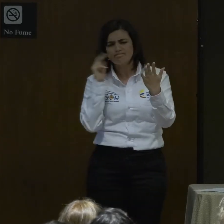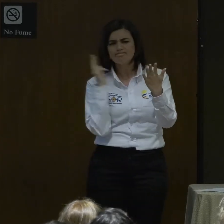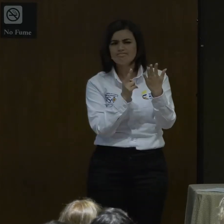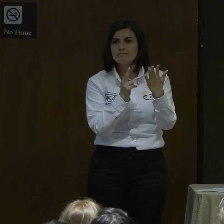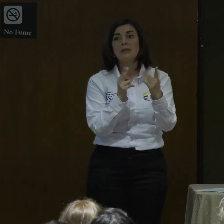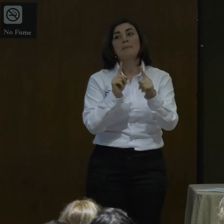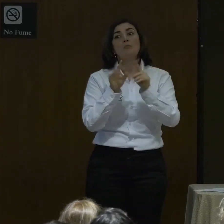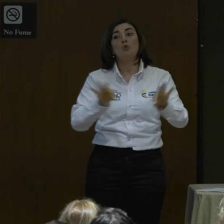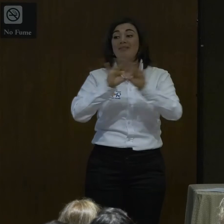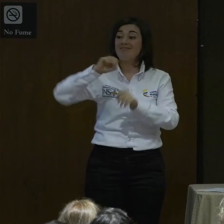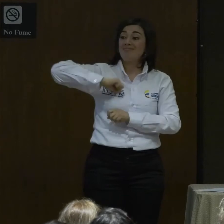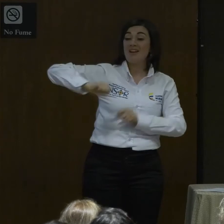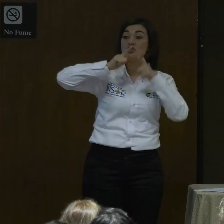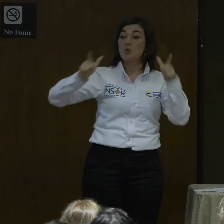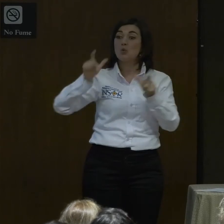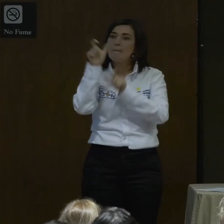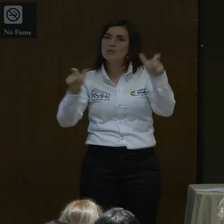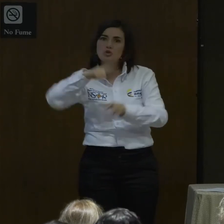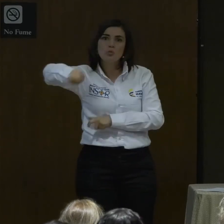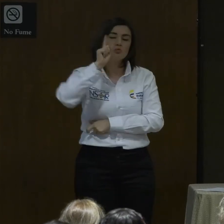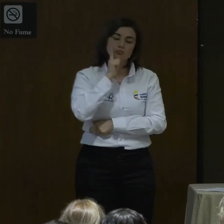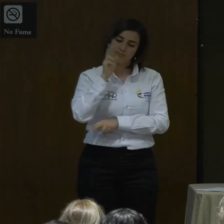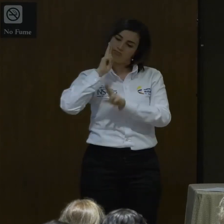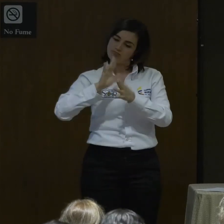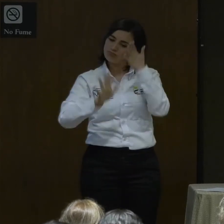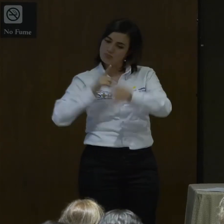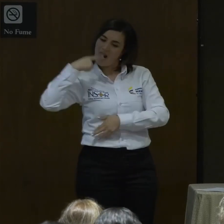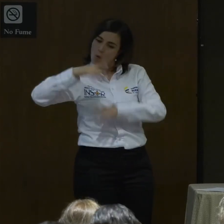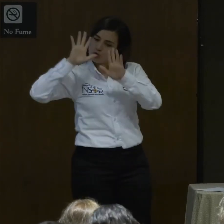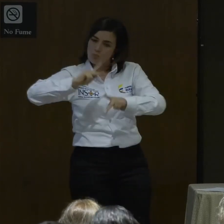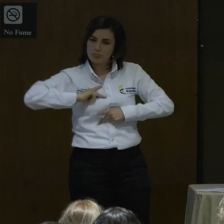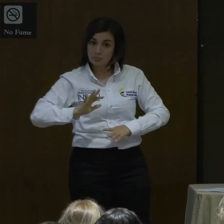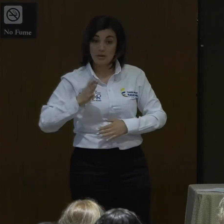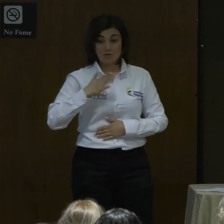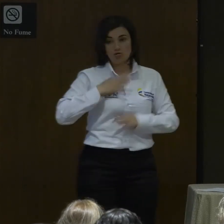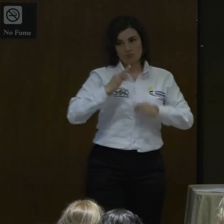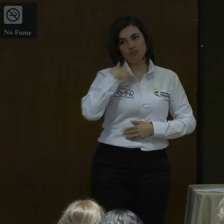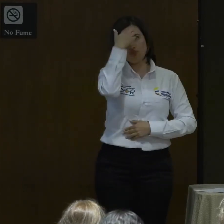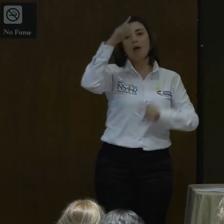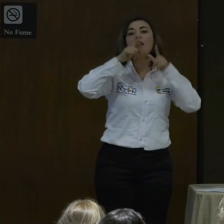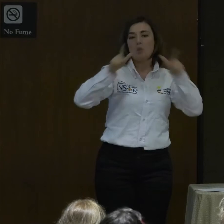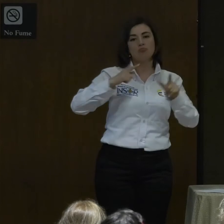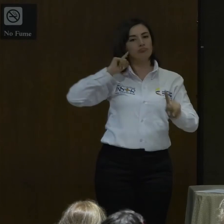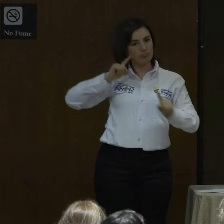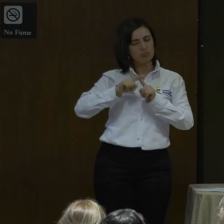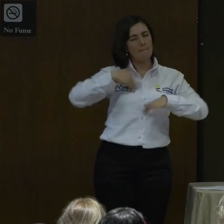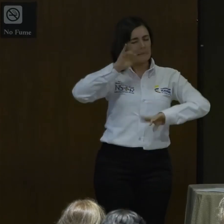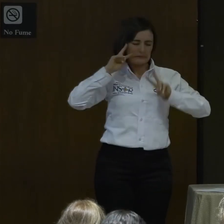de los derechos lingüísticos de las personas sordas, pero también yo como lingüista, mi área de investigación es la